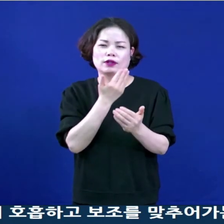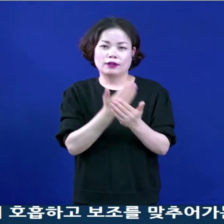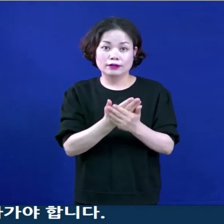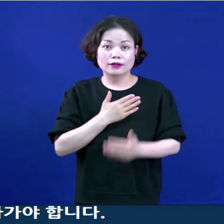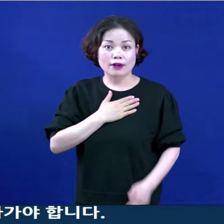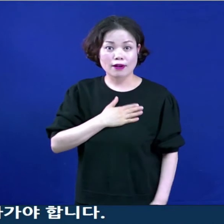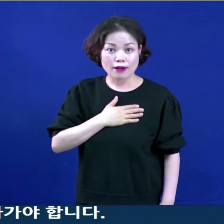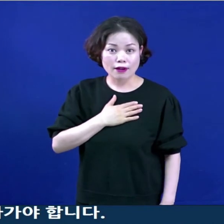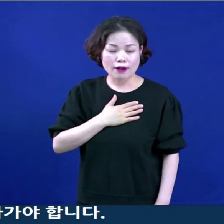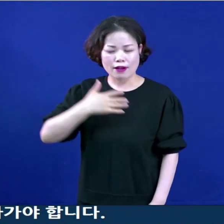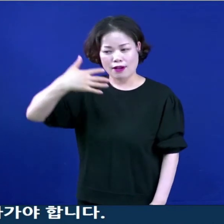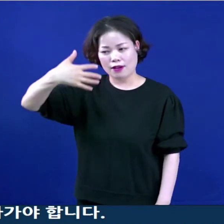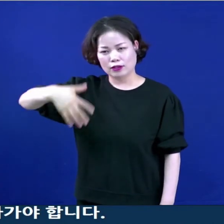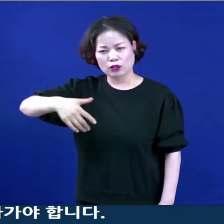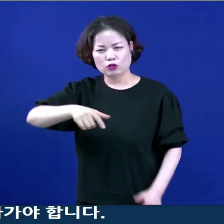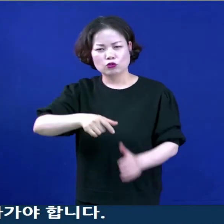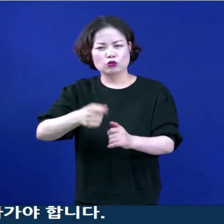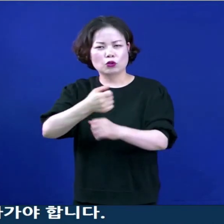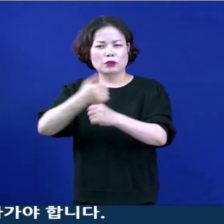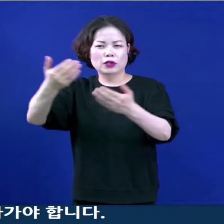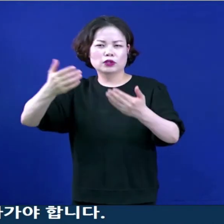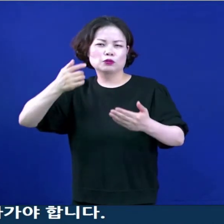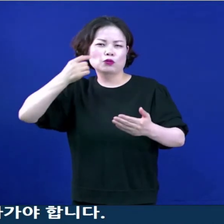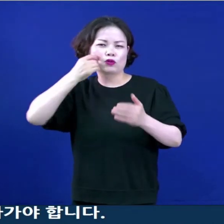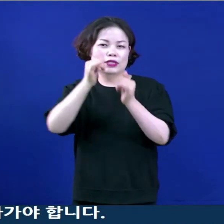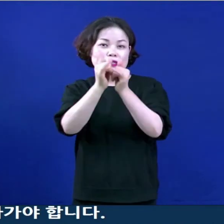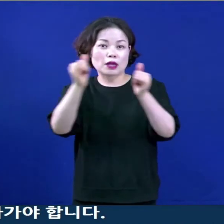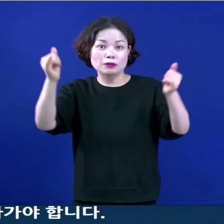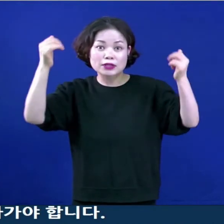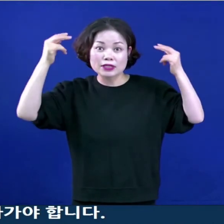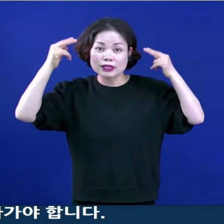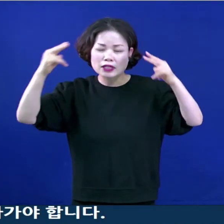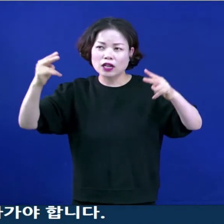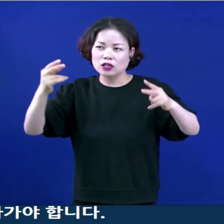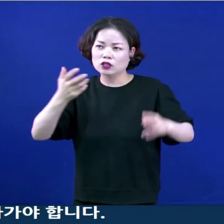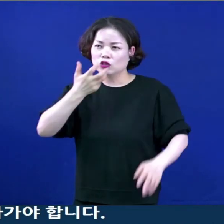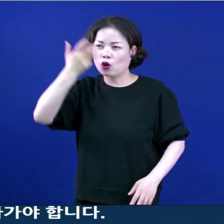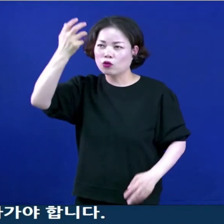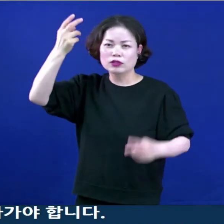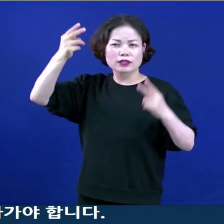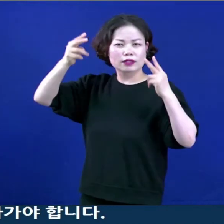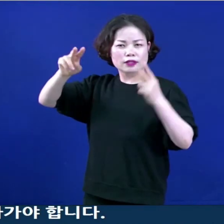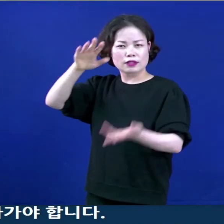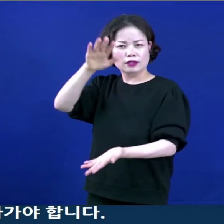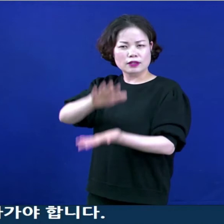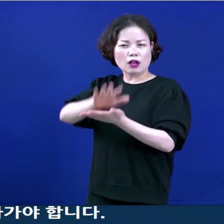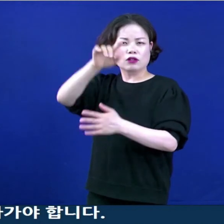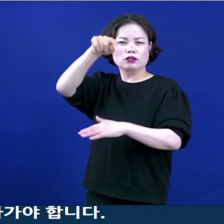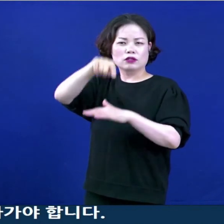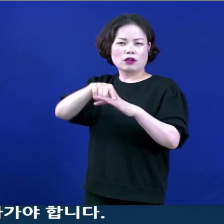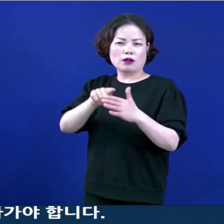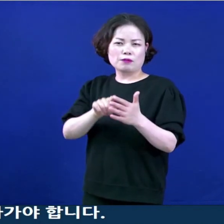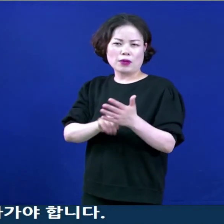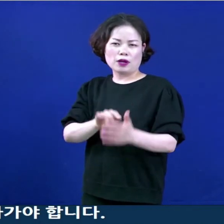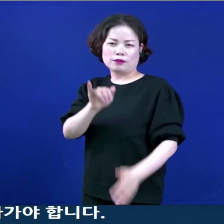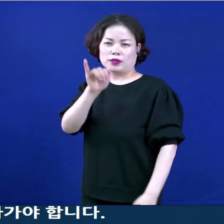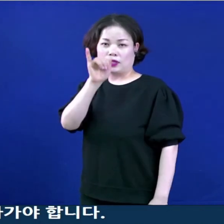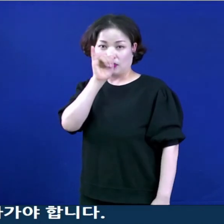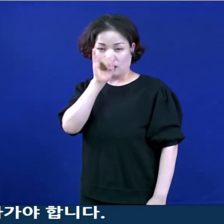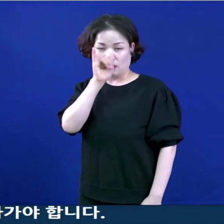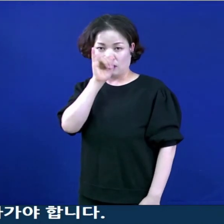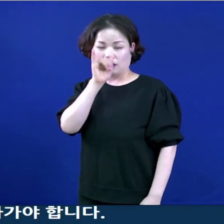되고, 아직도 구속받지 못한 사람들을 향한, 영혼을 향한 열정이 회복된다는